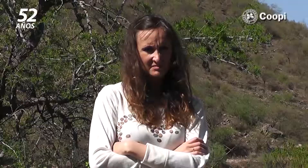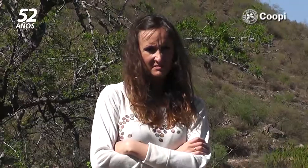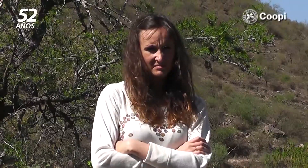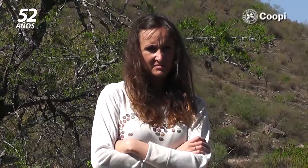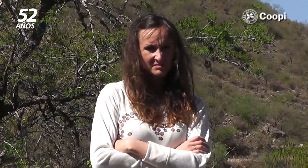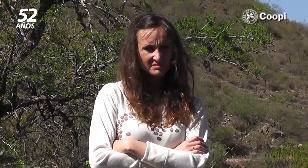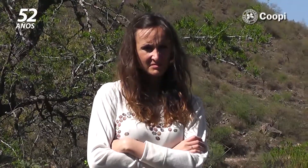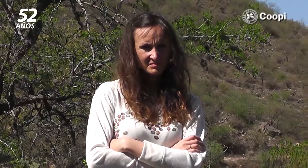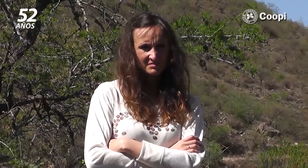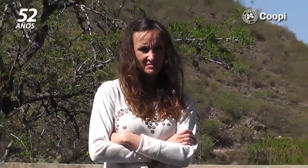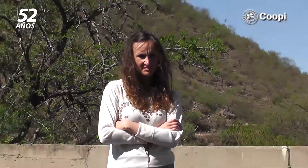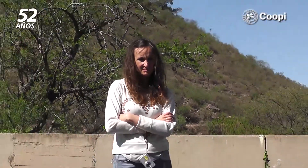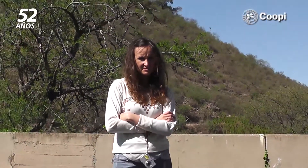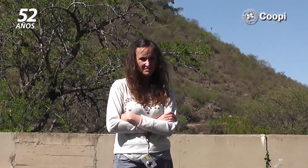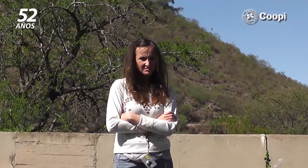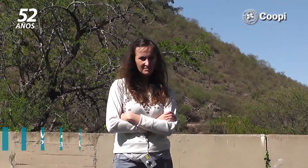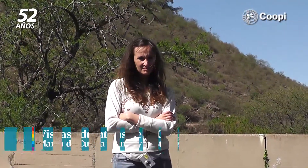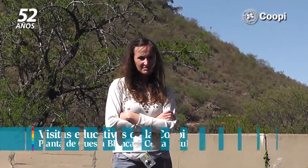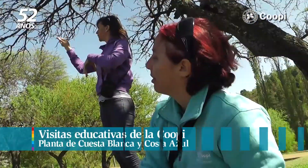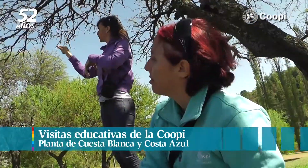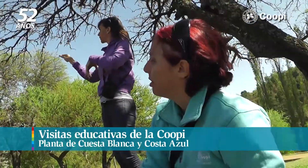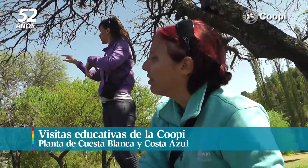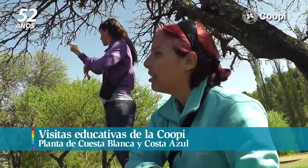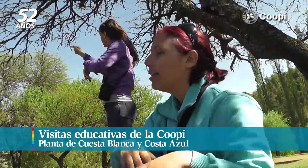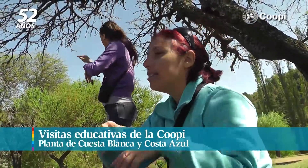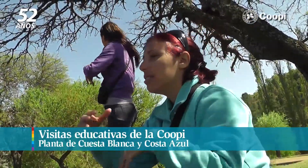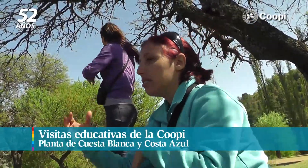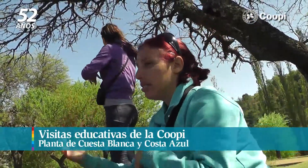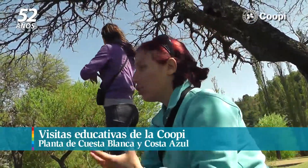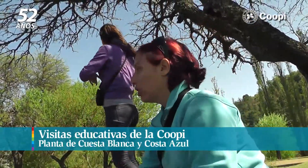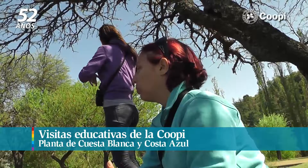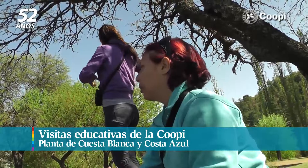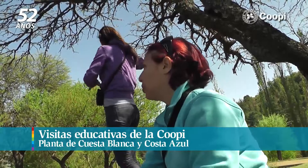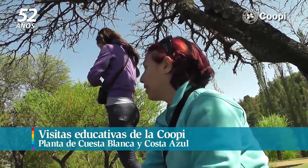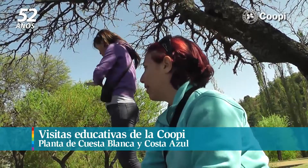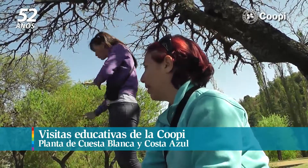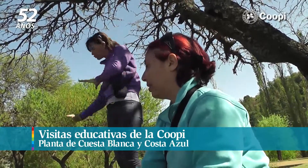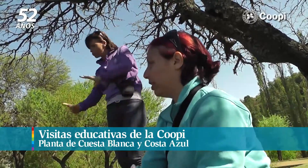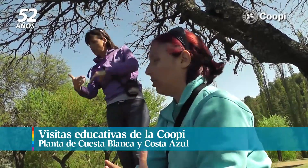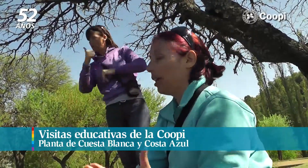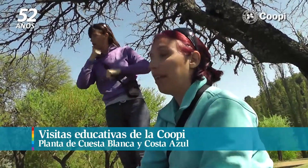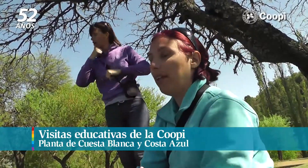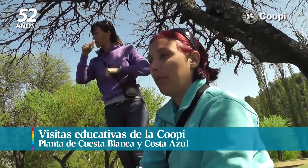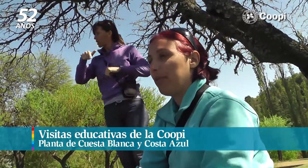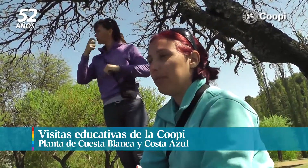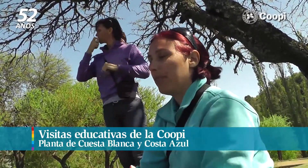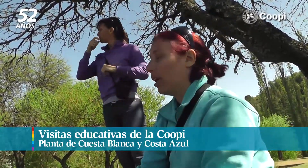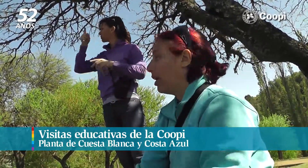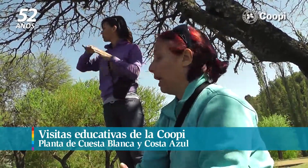en la montaña, viene el agua acá a la planta, ¿sí? Si yo tengo una montaña deteriorada, ¿qué